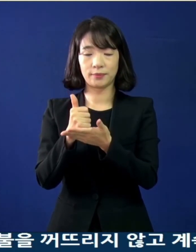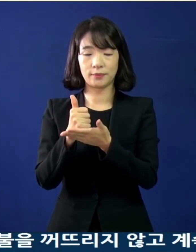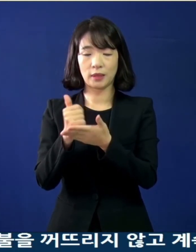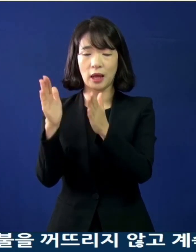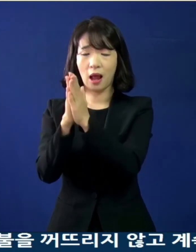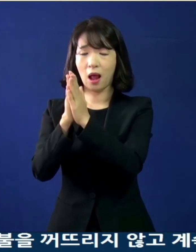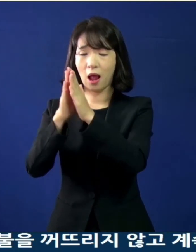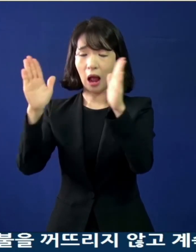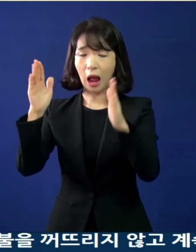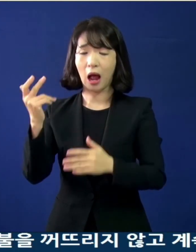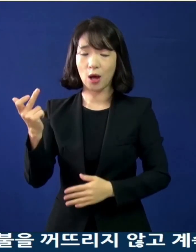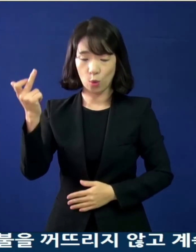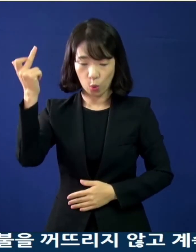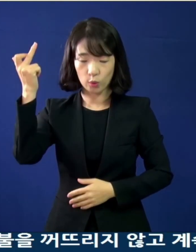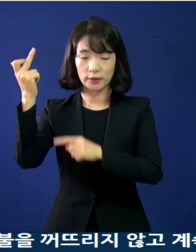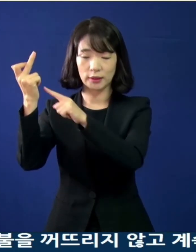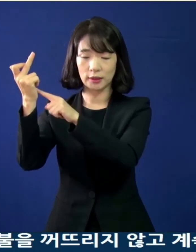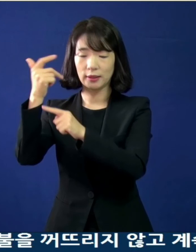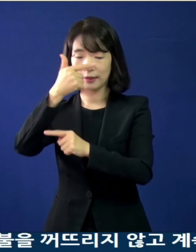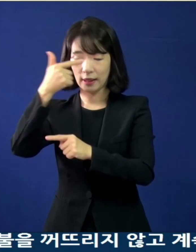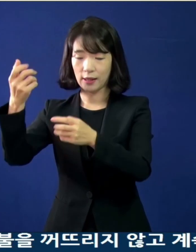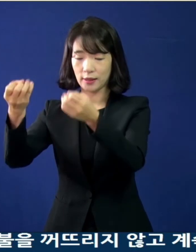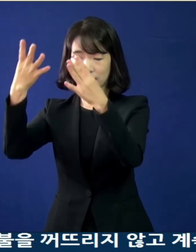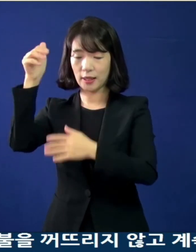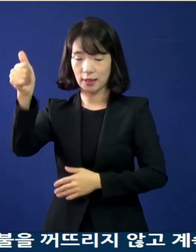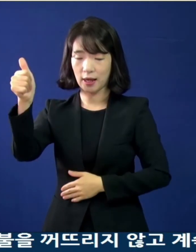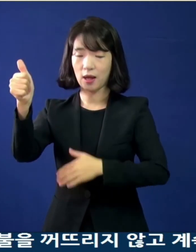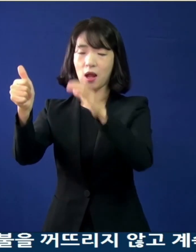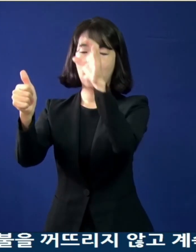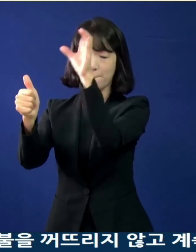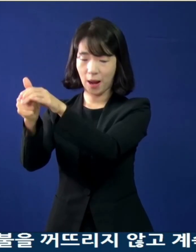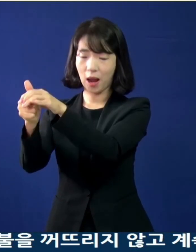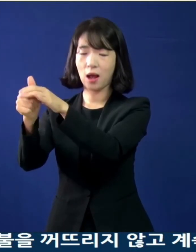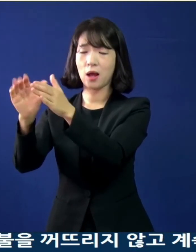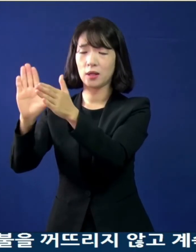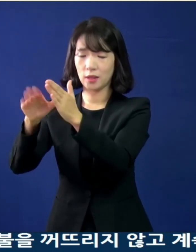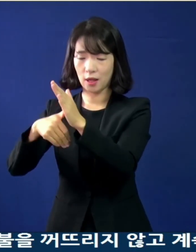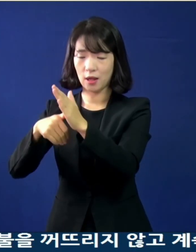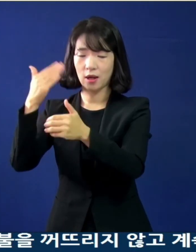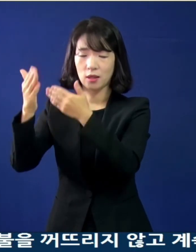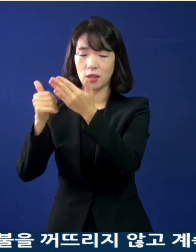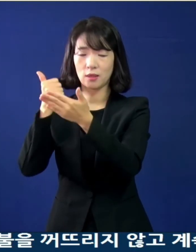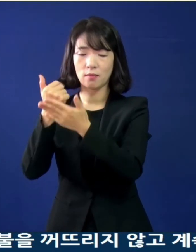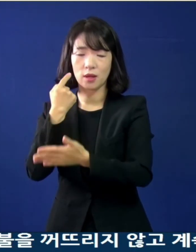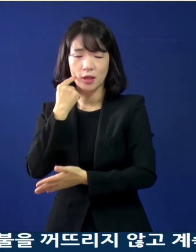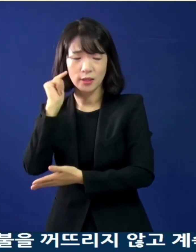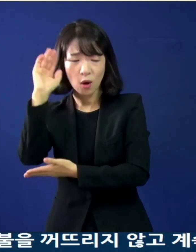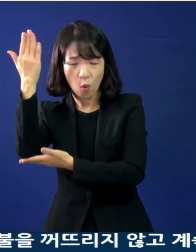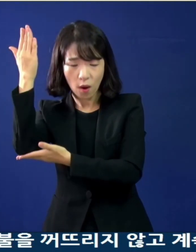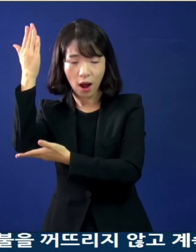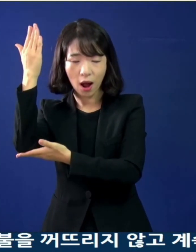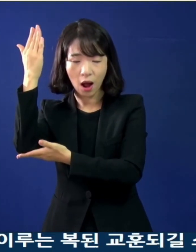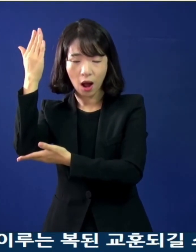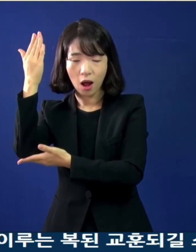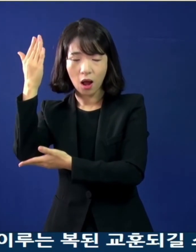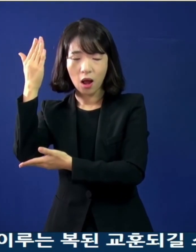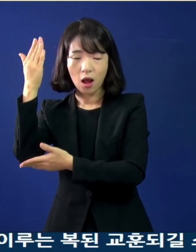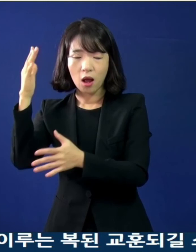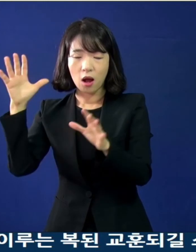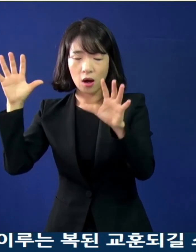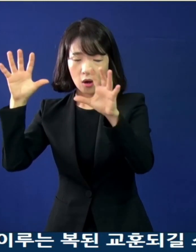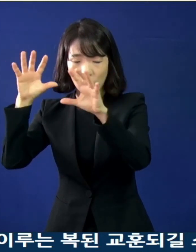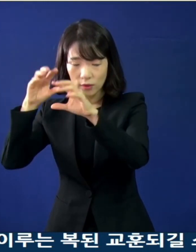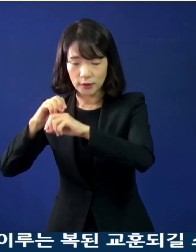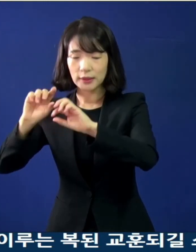아론을 대제사장으로 세울 때 하나님의 영광을 꺼지지 않는 불의 제단으로